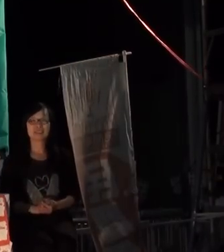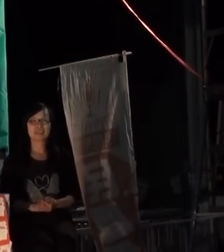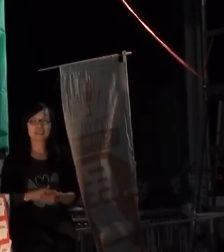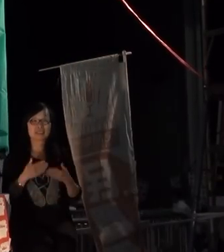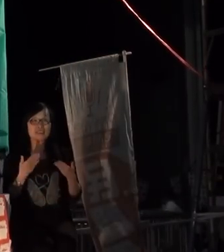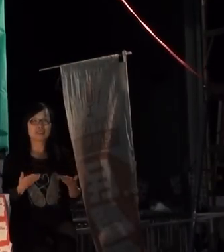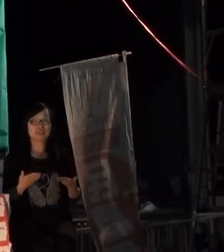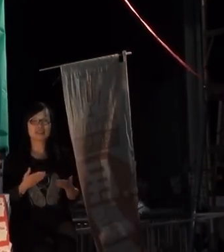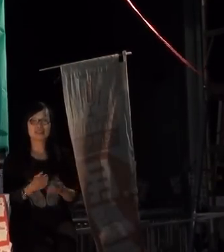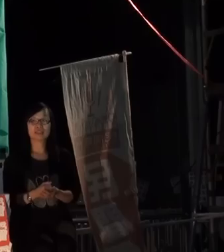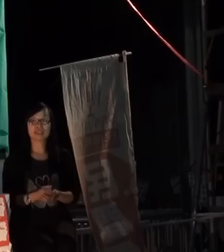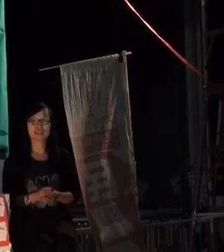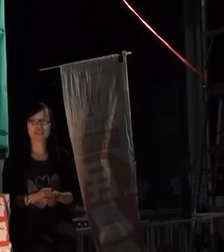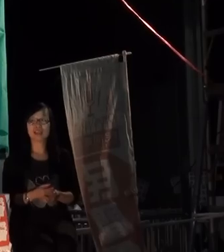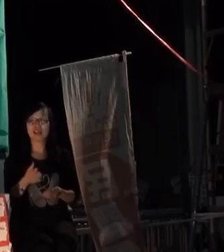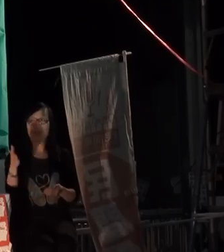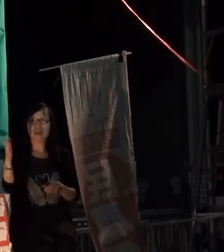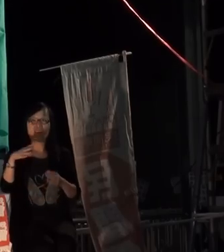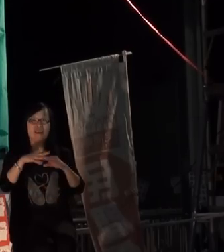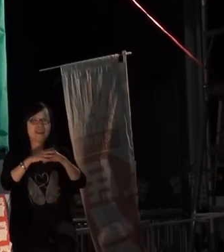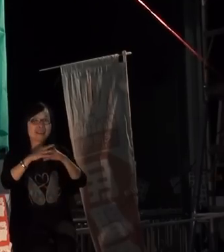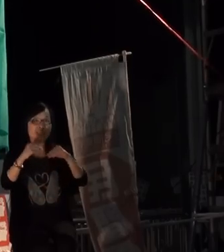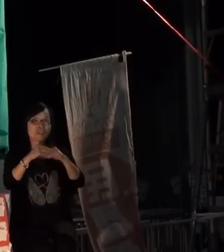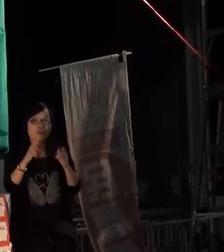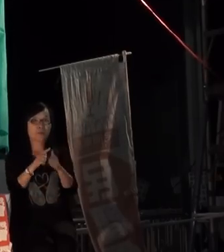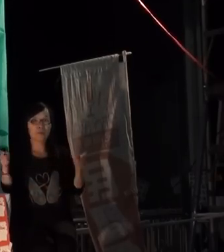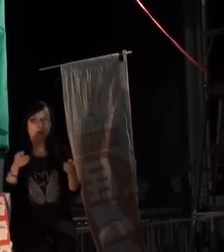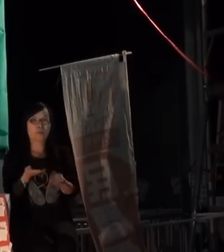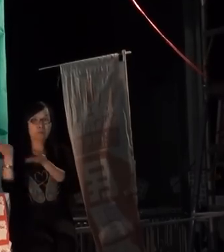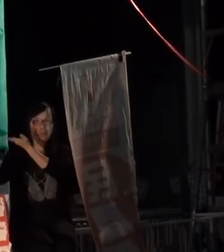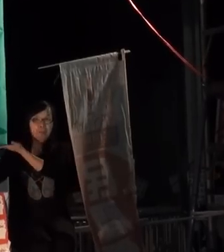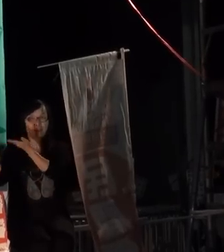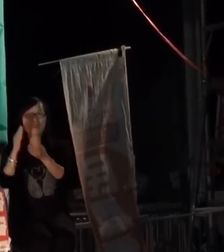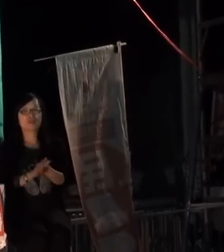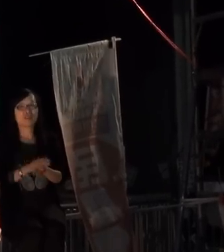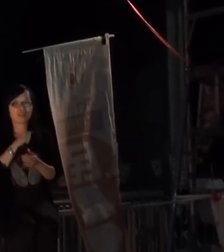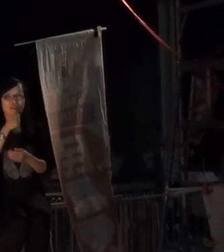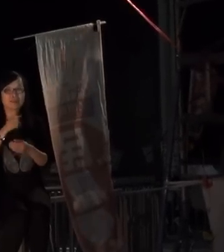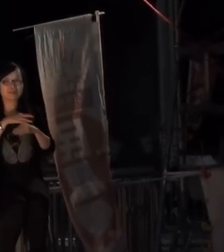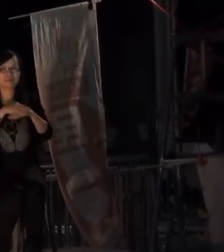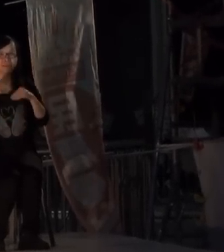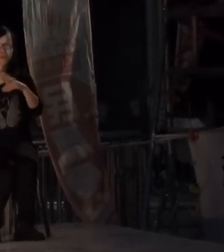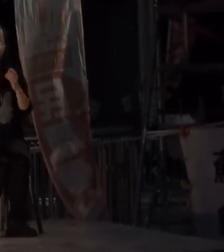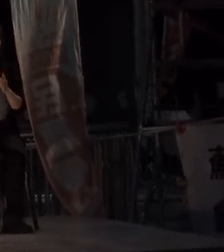好啦，我咧咁啊，我哋嘅陳先生嚟到，我將個麥交俾阿陳先生先啦。 主席都嚟埋啦，